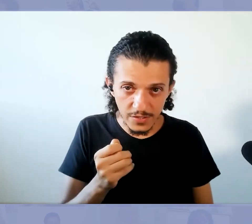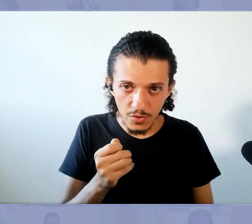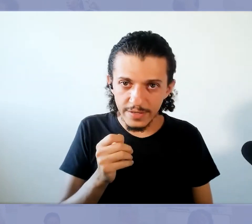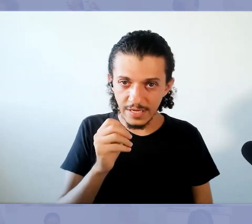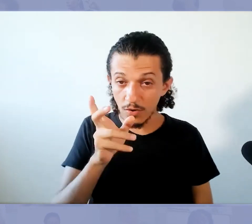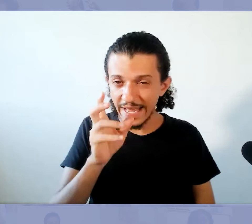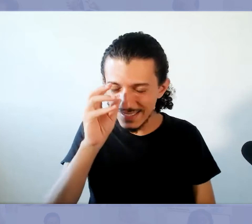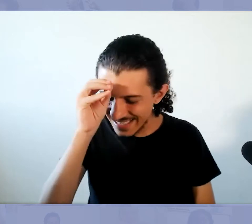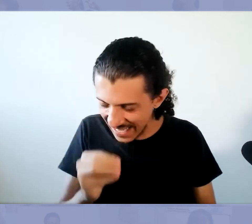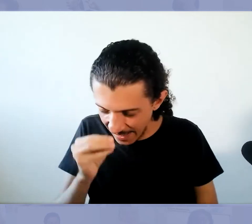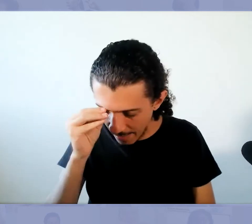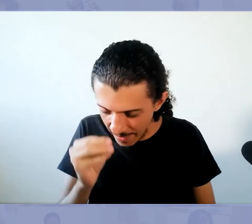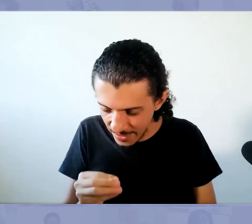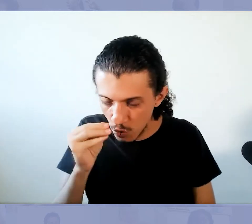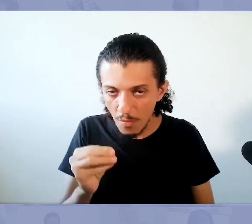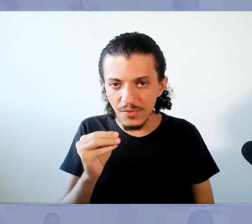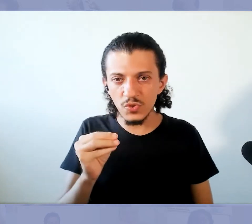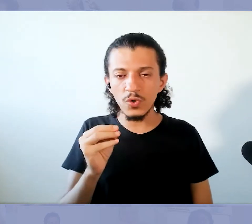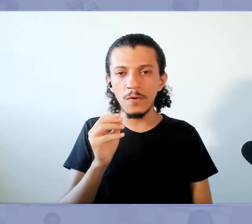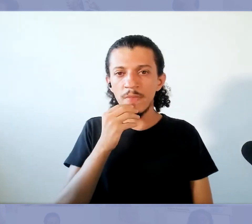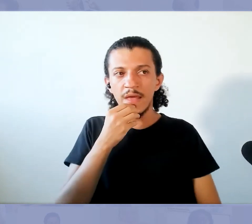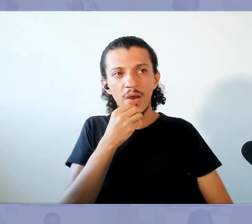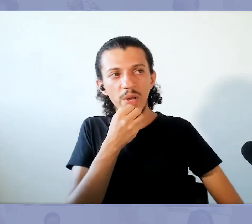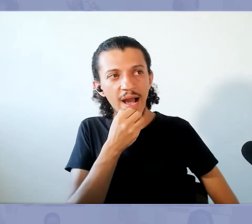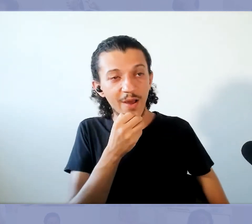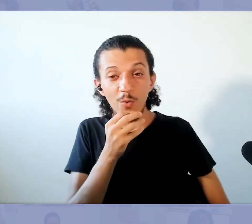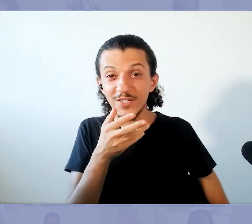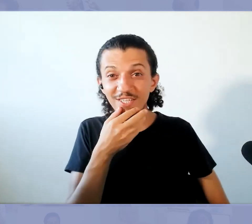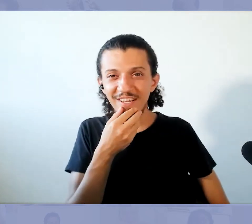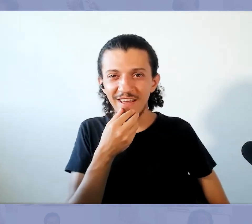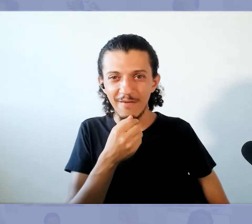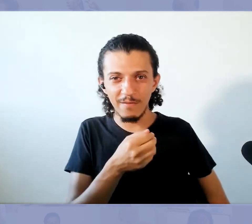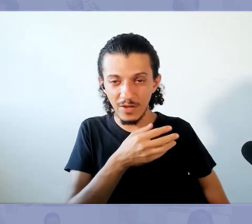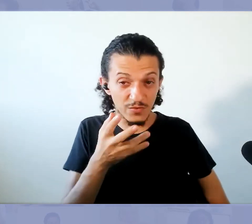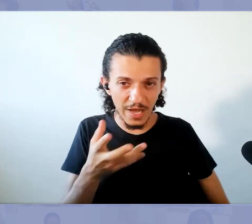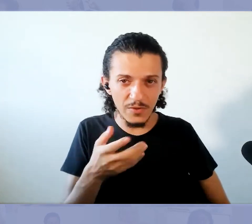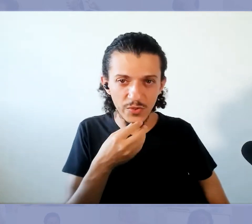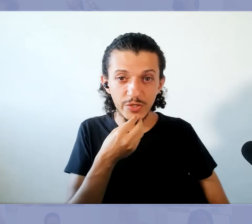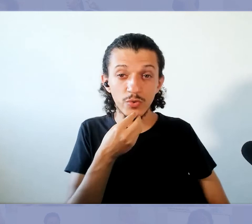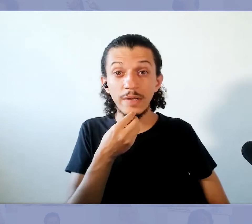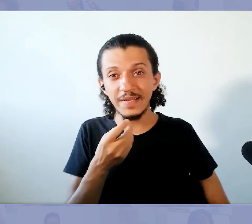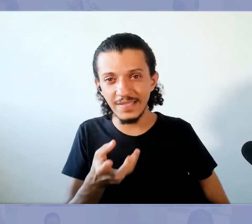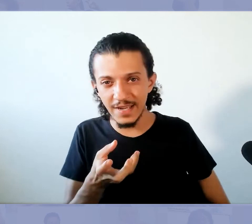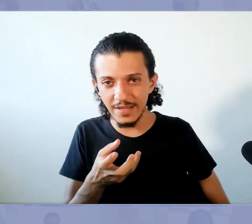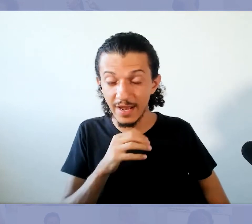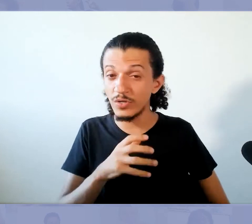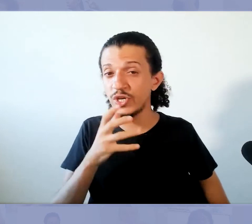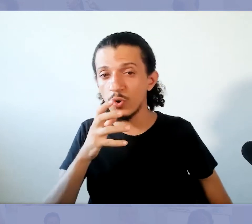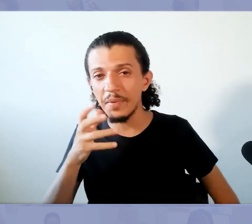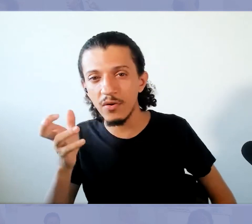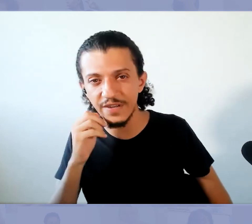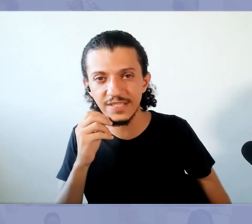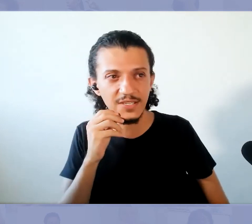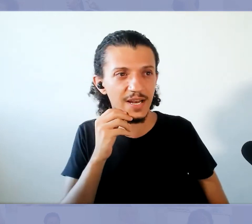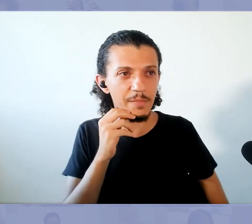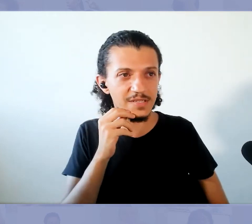no final das contas, acontece exatamente com o surdo. Eu e a Raquel, quando nós fundamos o Instituto Libras Escrita, que era o antigo